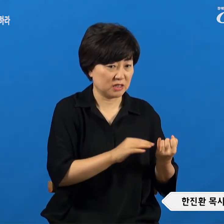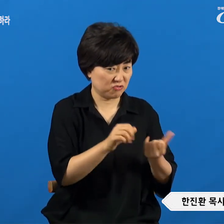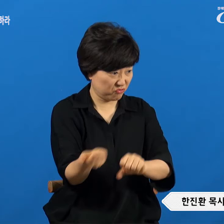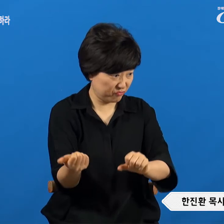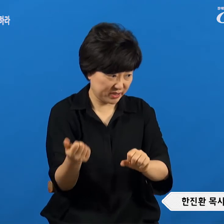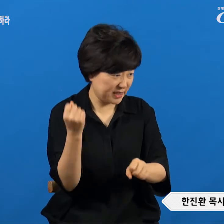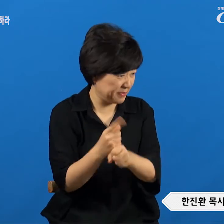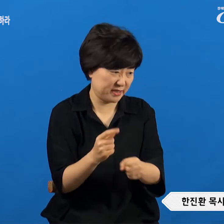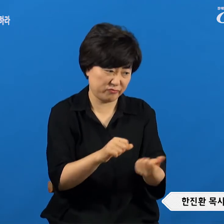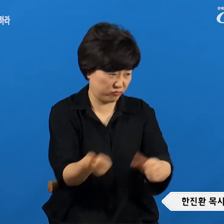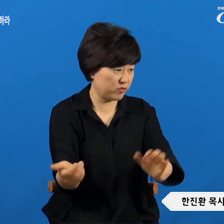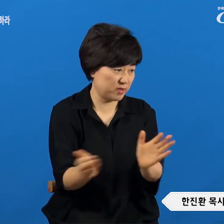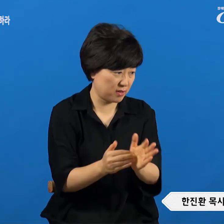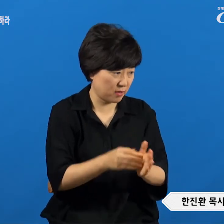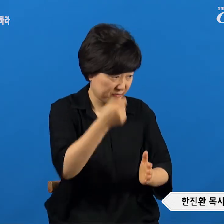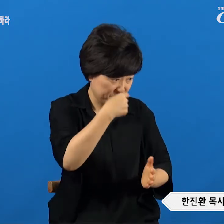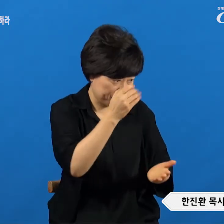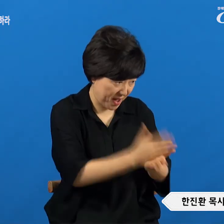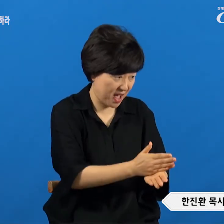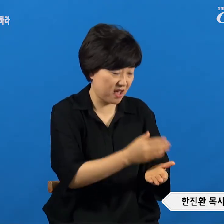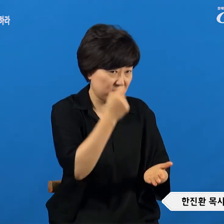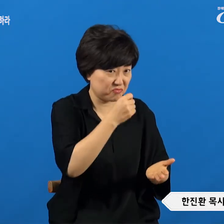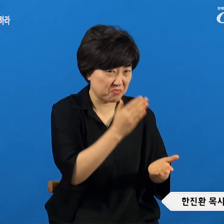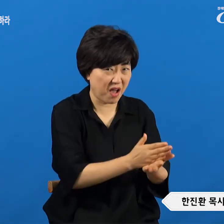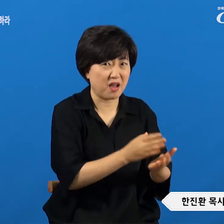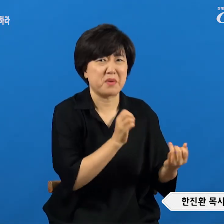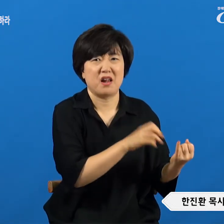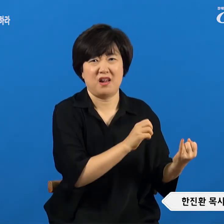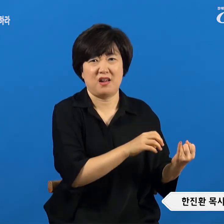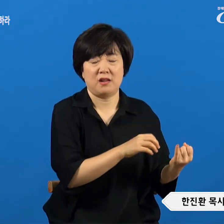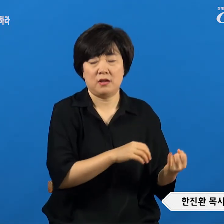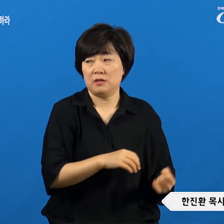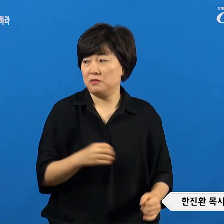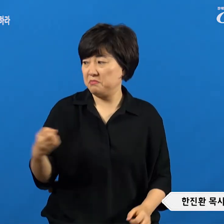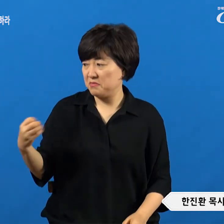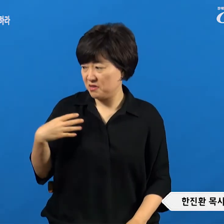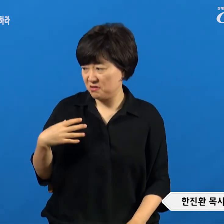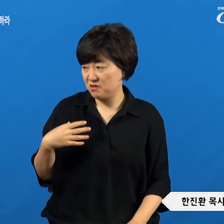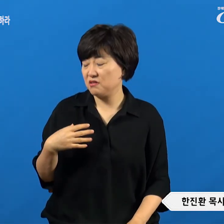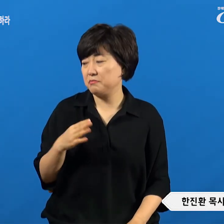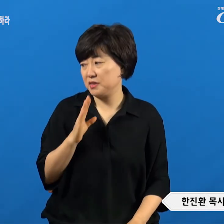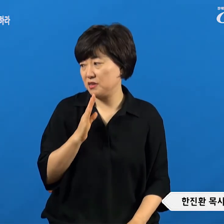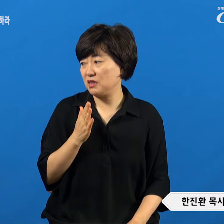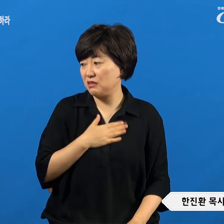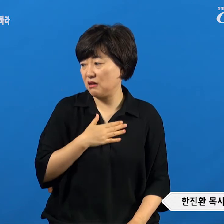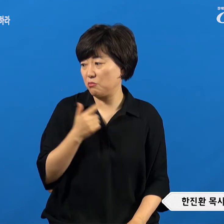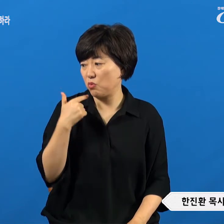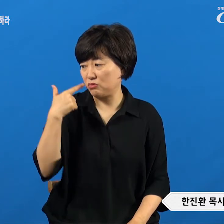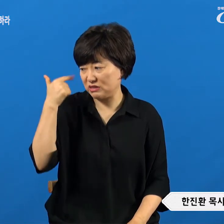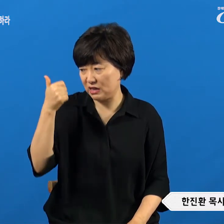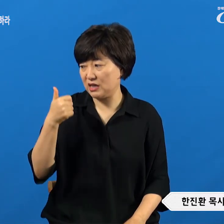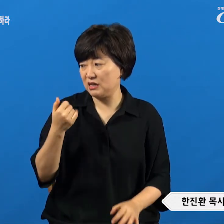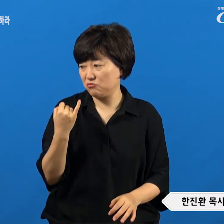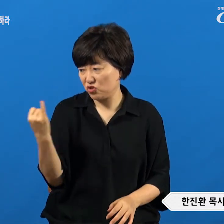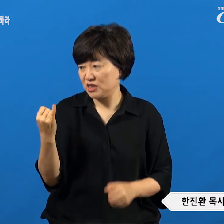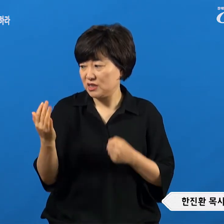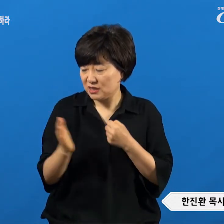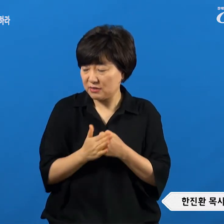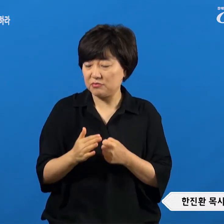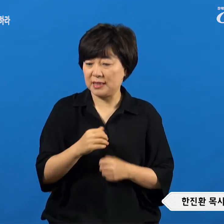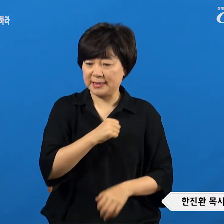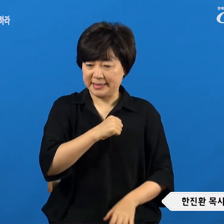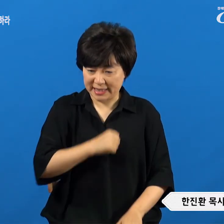것입니다. 그래서 이 사모님이 그래 나는 교역자니까 참아내야 돼, 꿋꿋해야